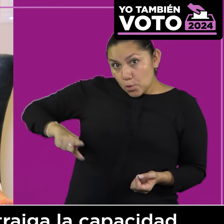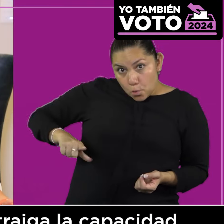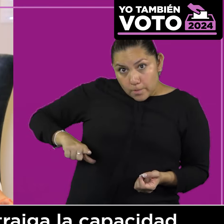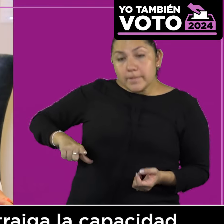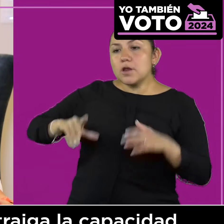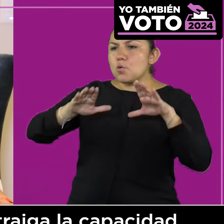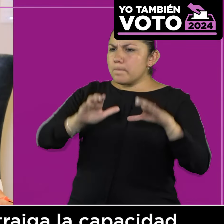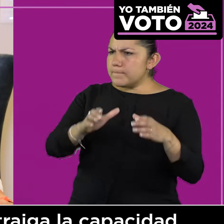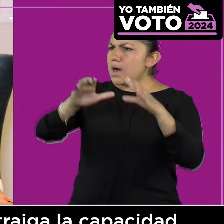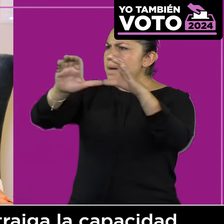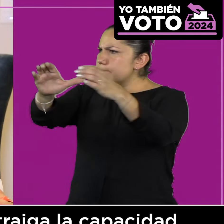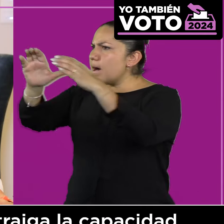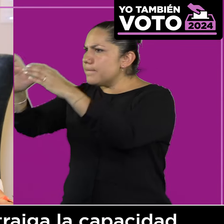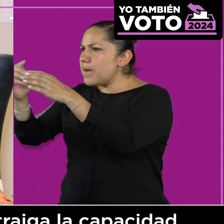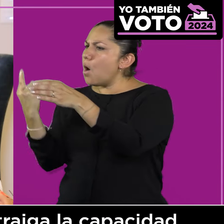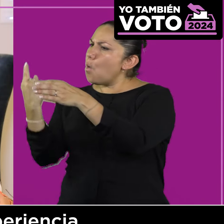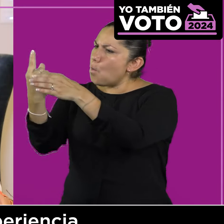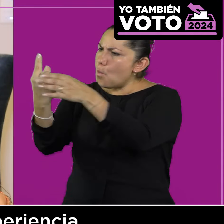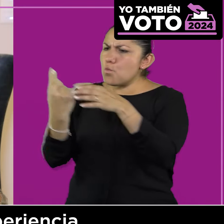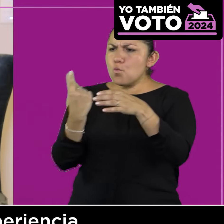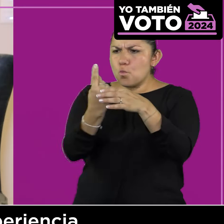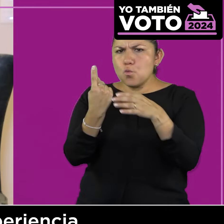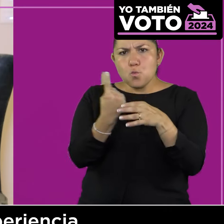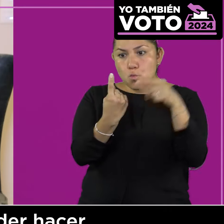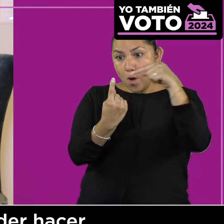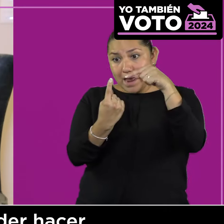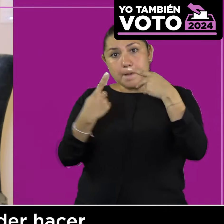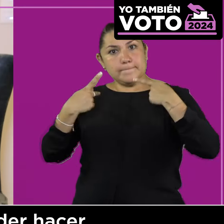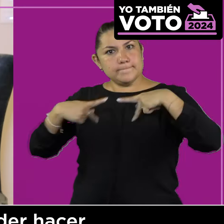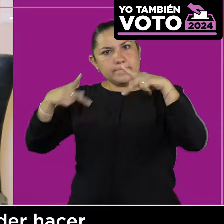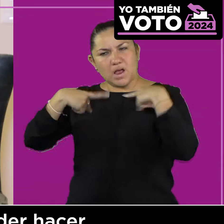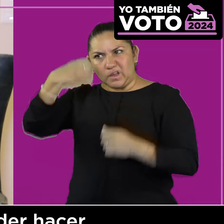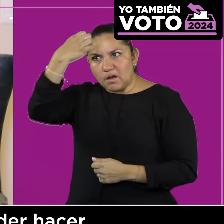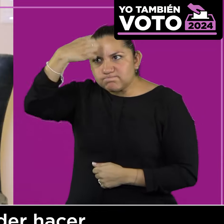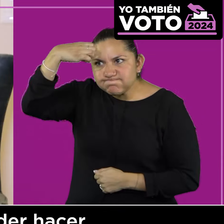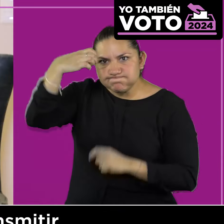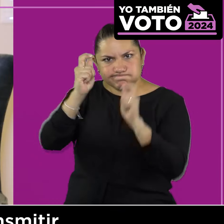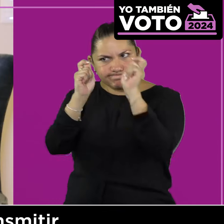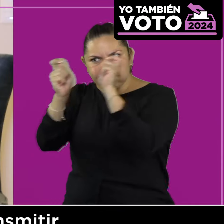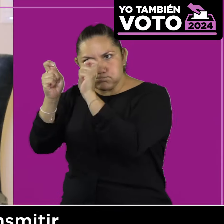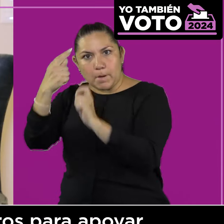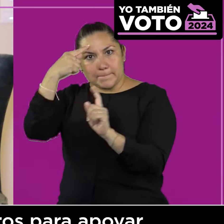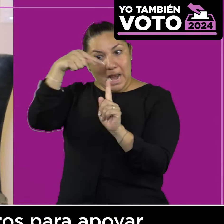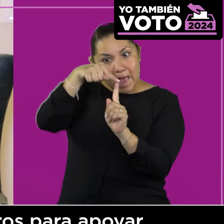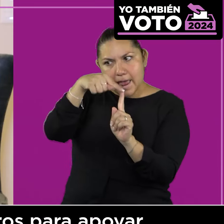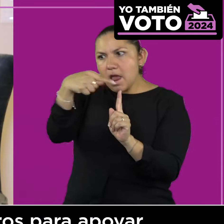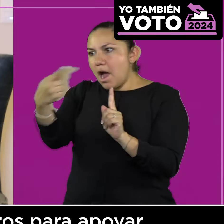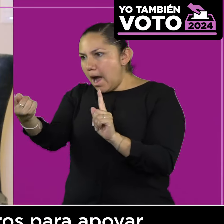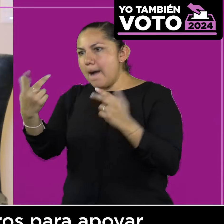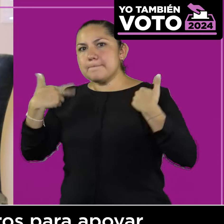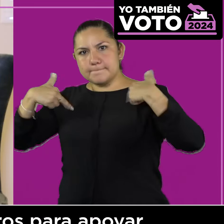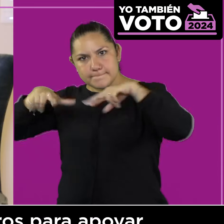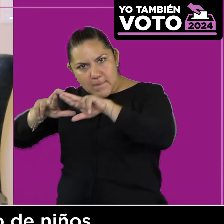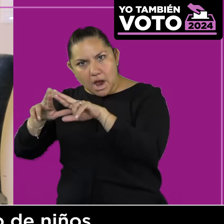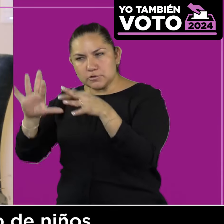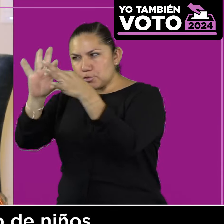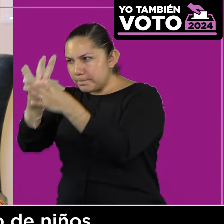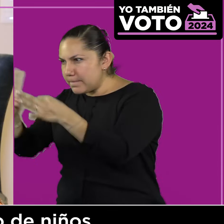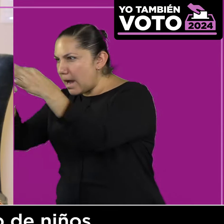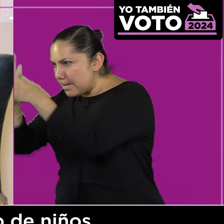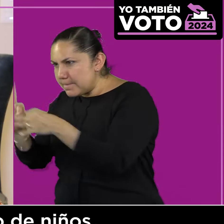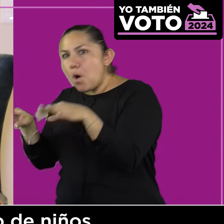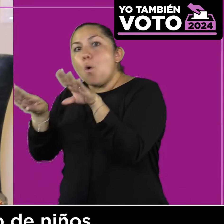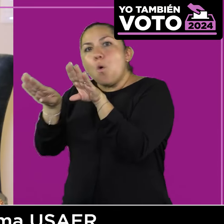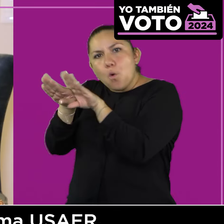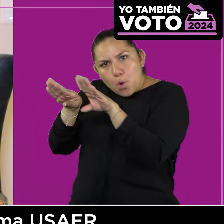pública una persona que traiga la capacidad y la experiencia para poder hacer o transmitir a otros maestros para apoyar ese tipo